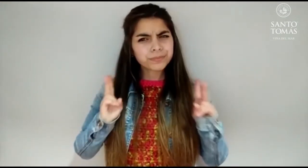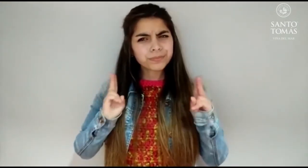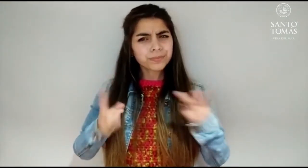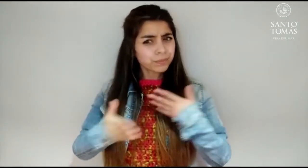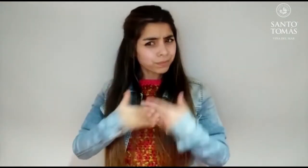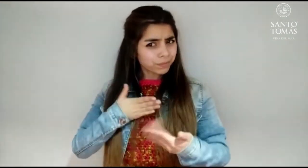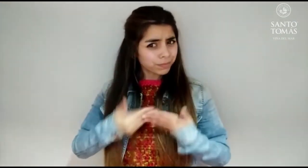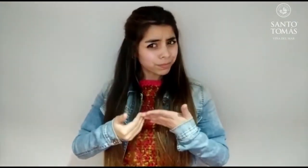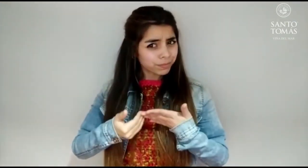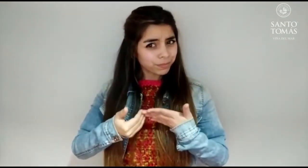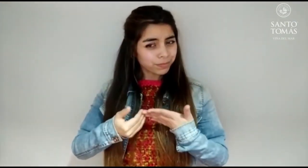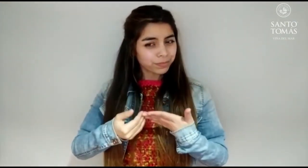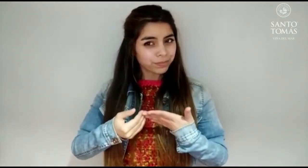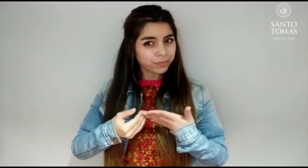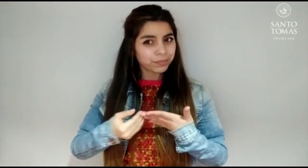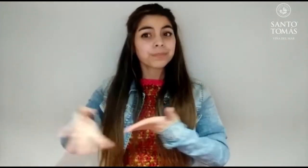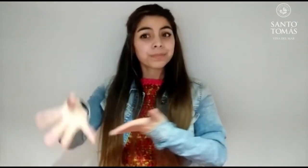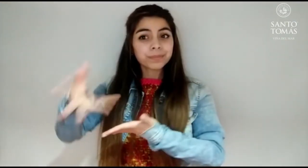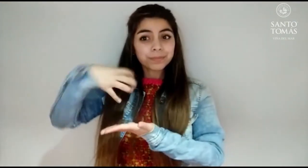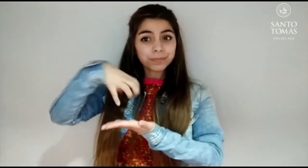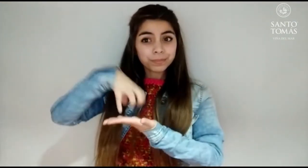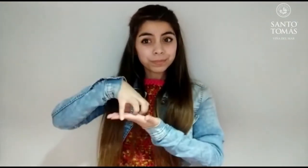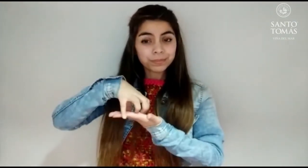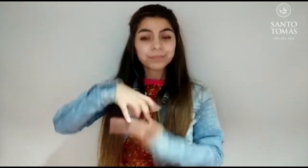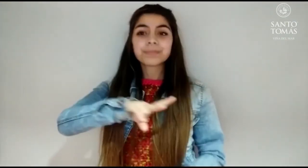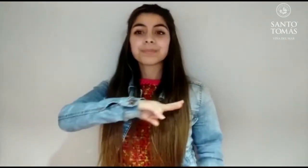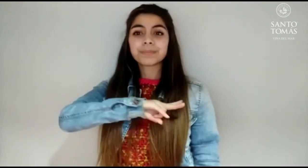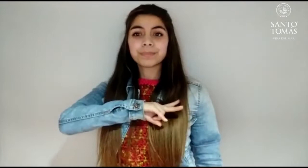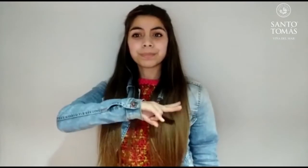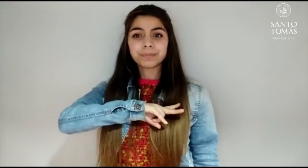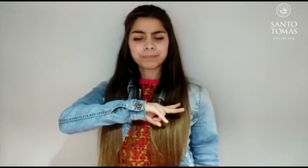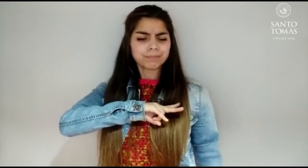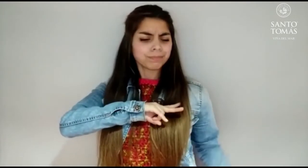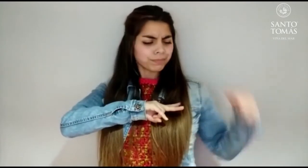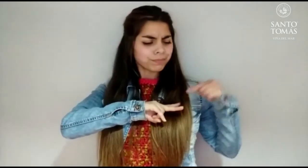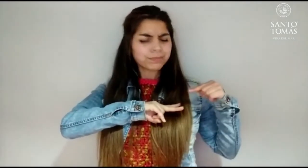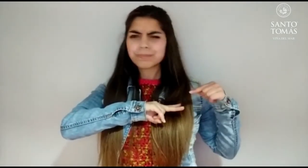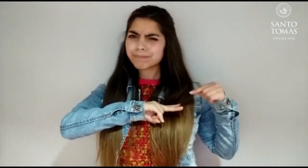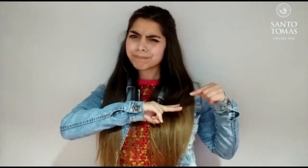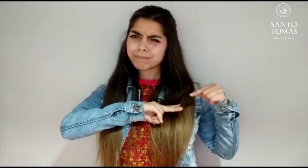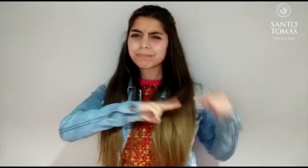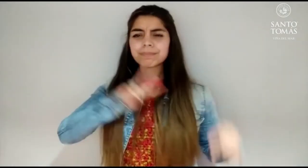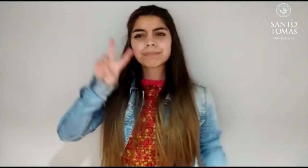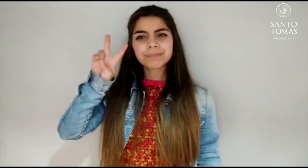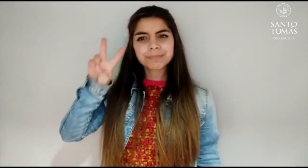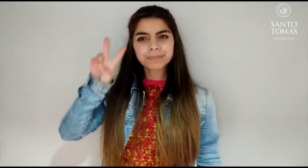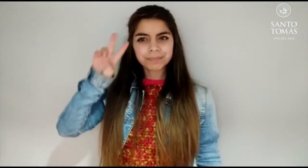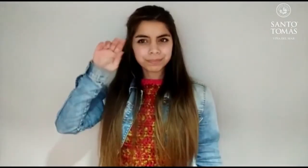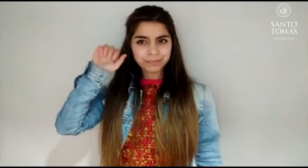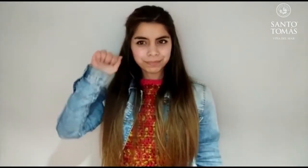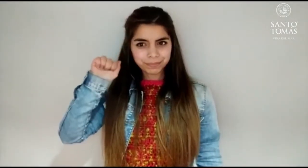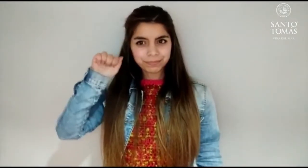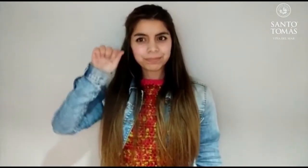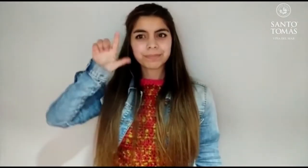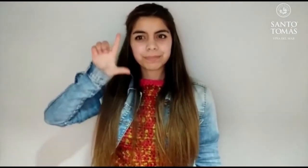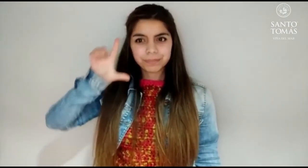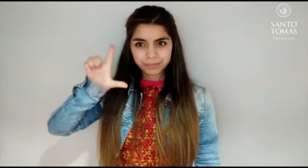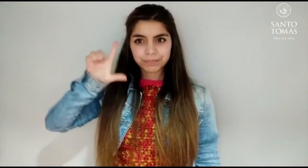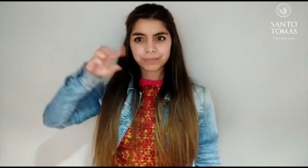¿Dónde vivo? En la ciudad de, y hace una seña acá, ¿cierto? ¿Qué significa esa seña?